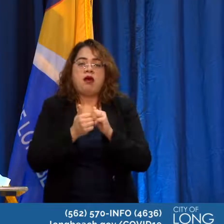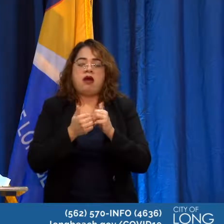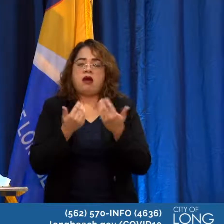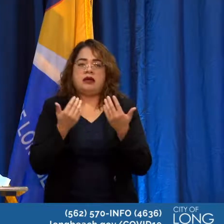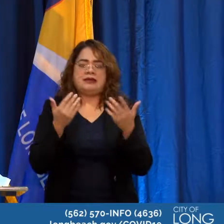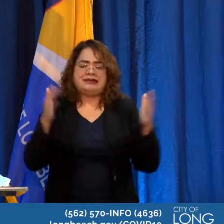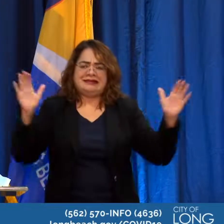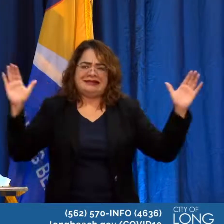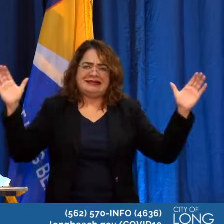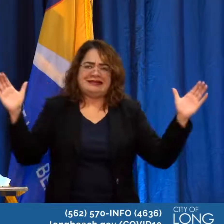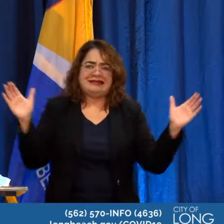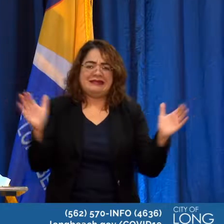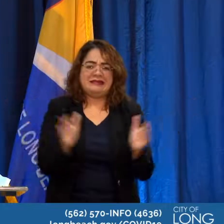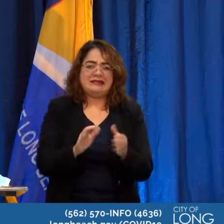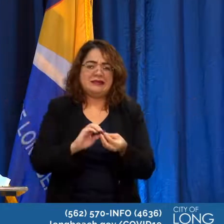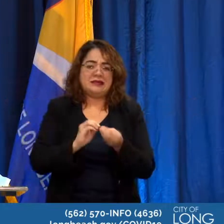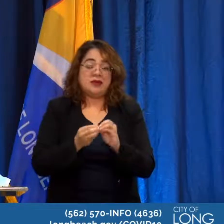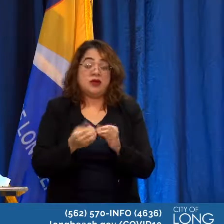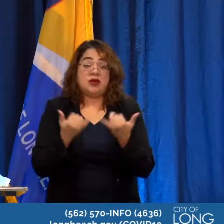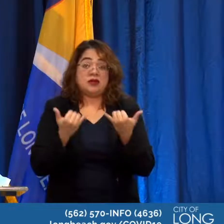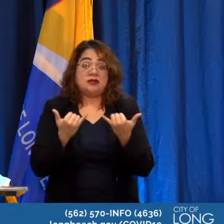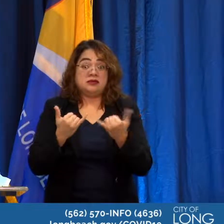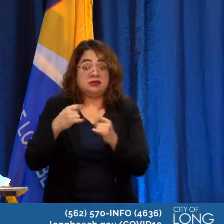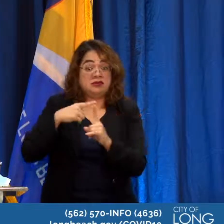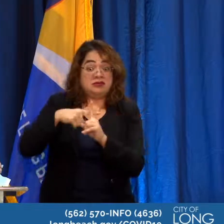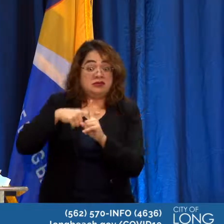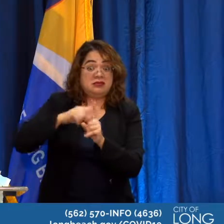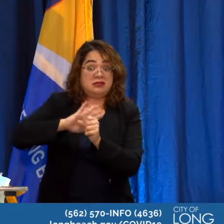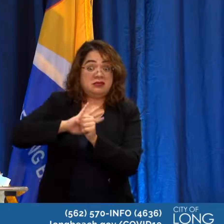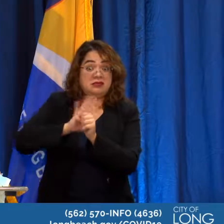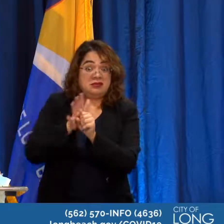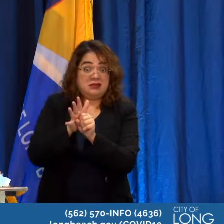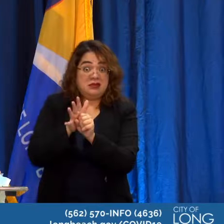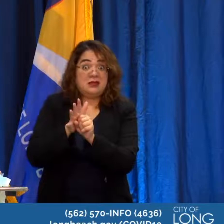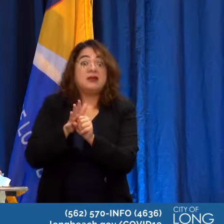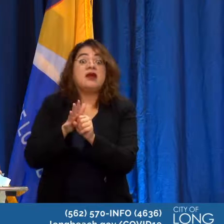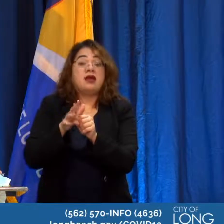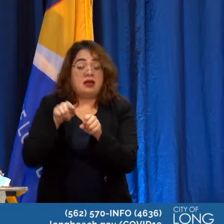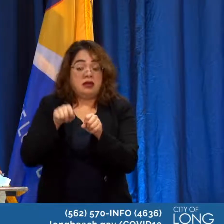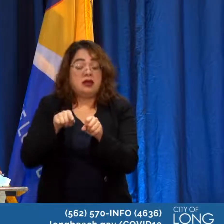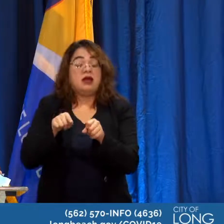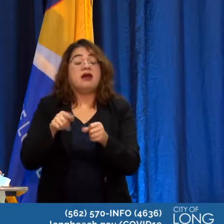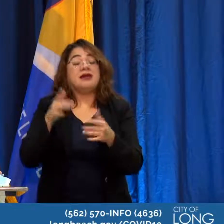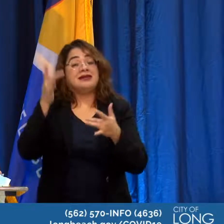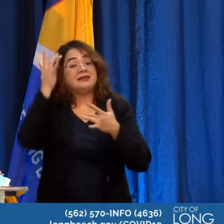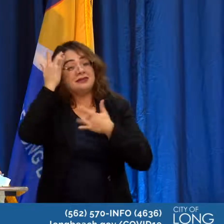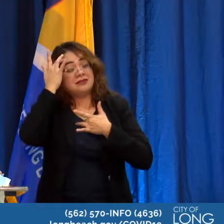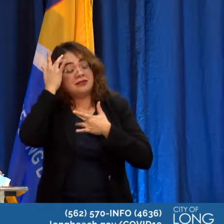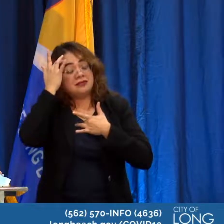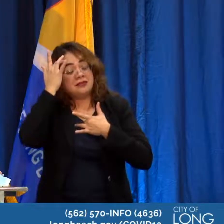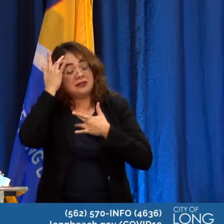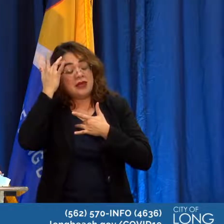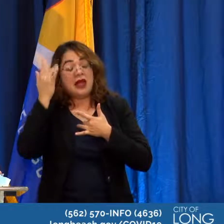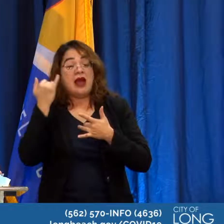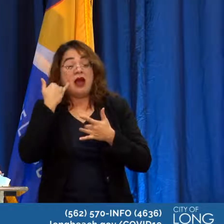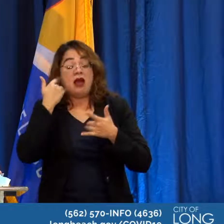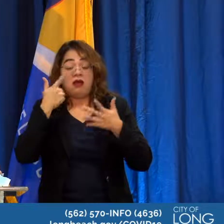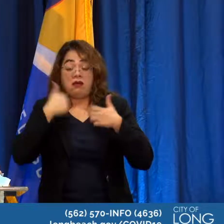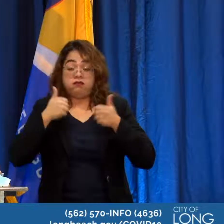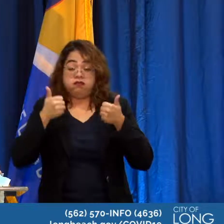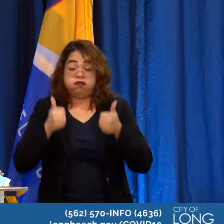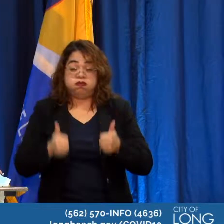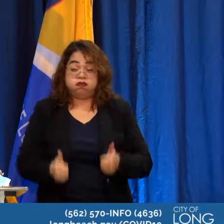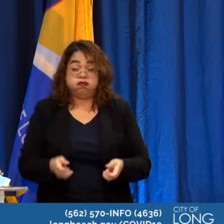virus. Los casos positivos de hoy pueden potencialmente convertirse en hospitalizaciones de la próxima semana y